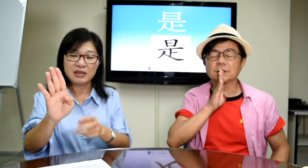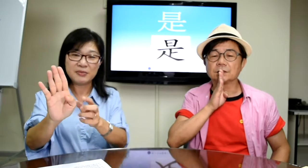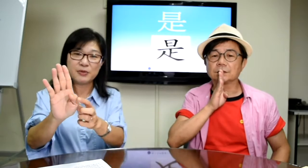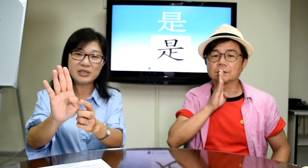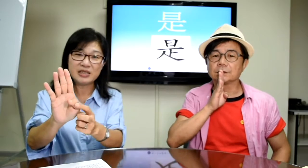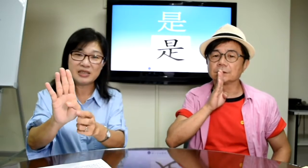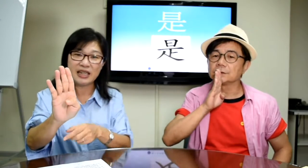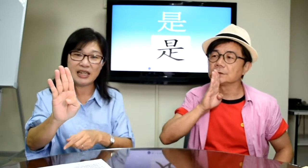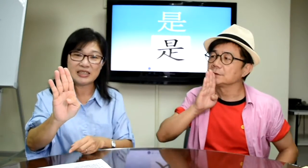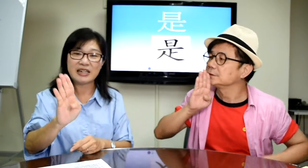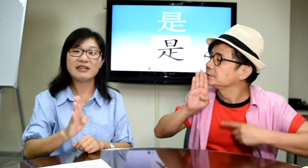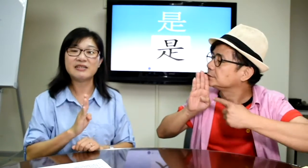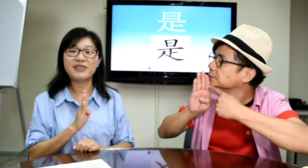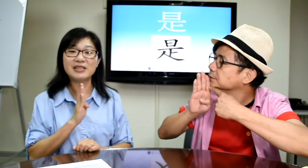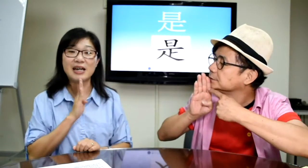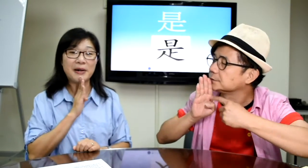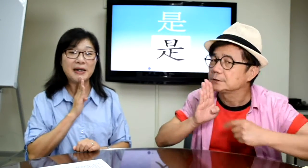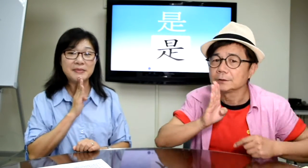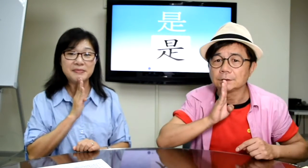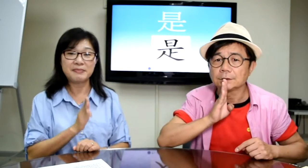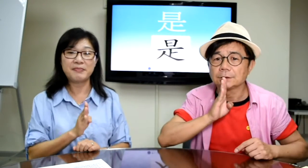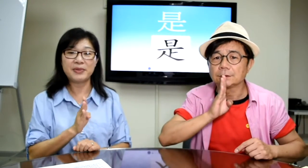拇指捏着哦，放下巴。